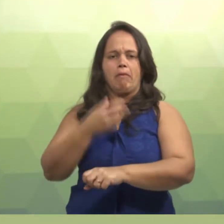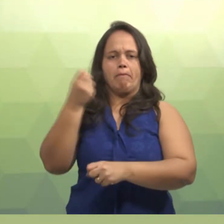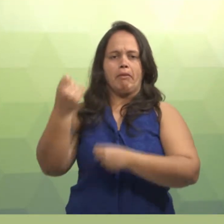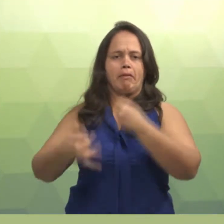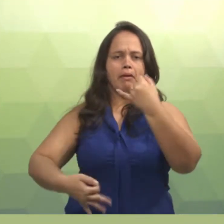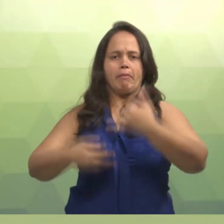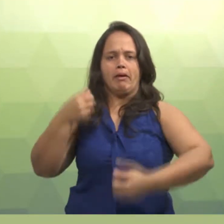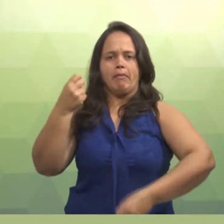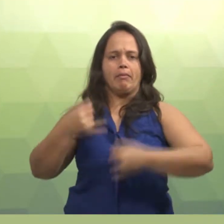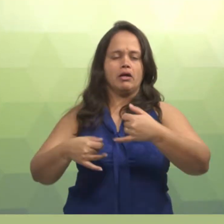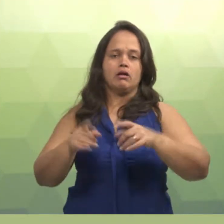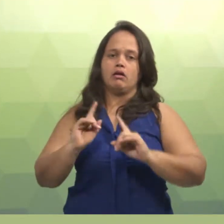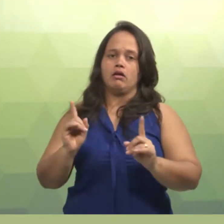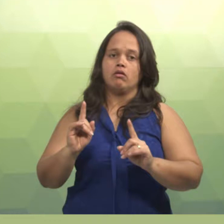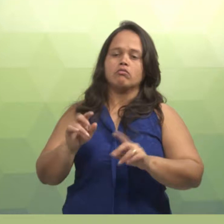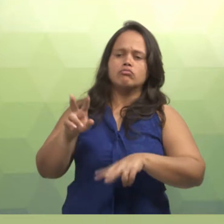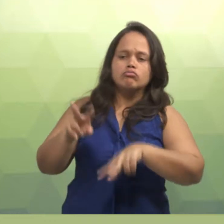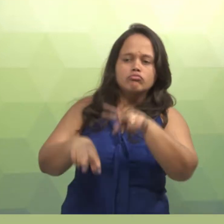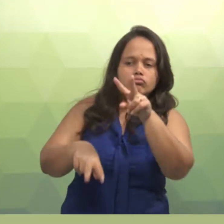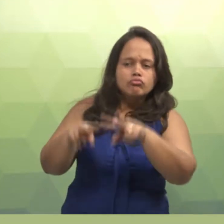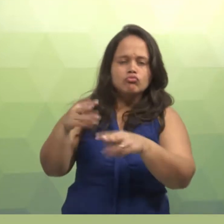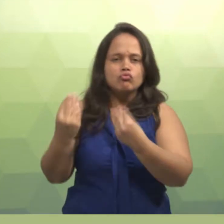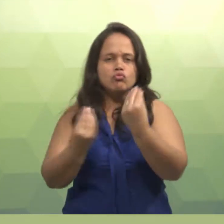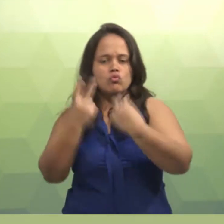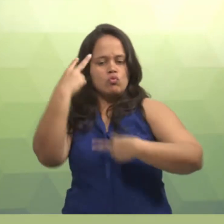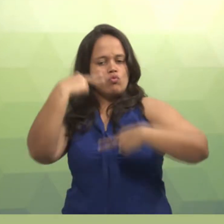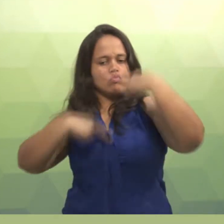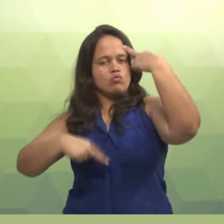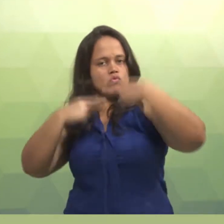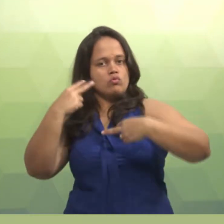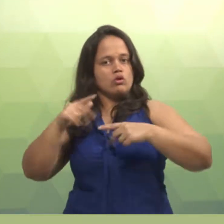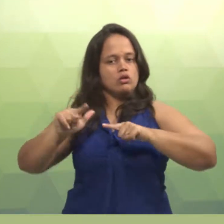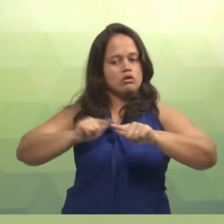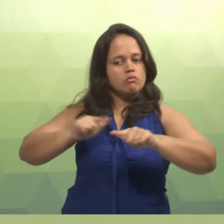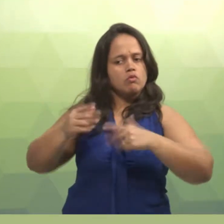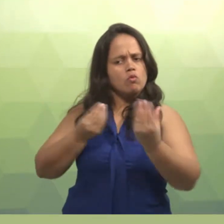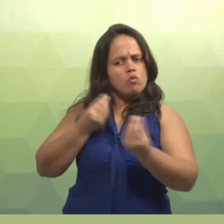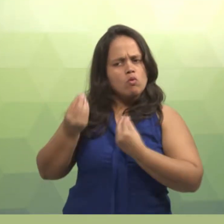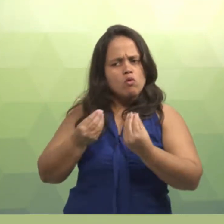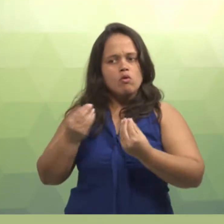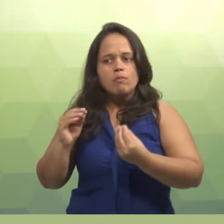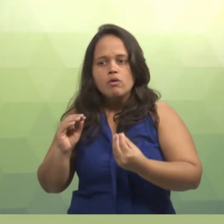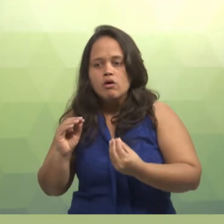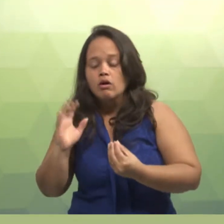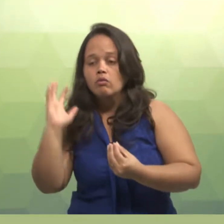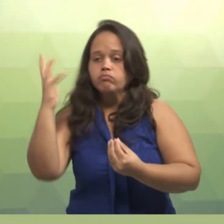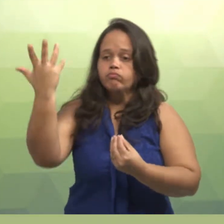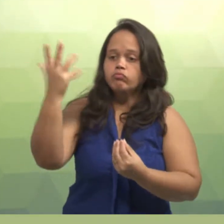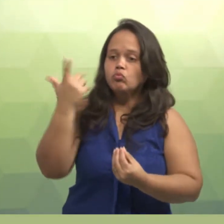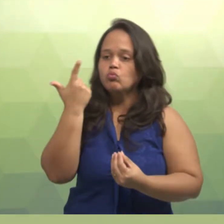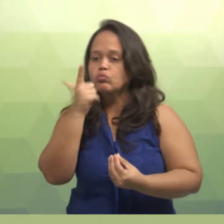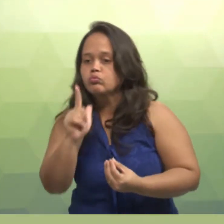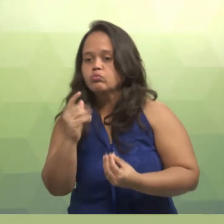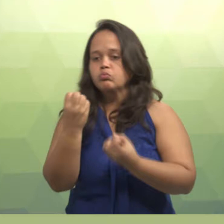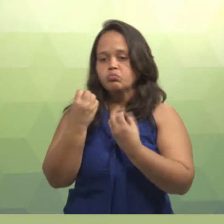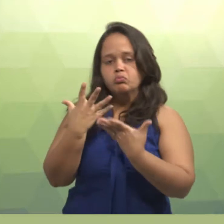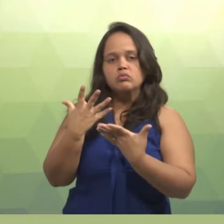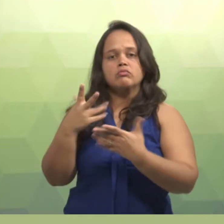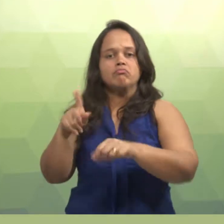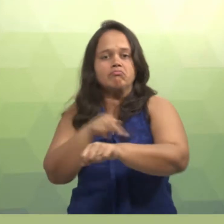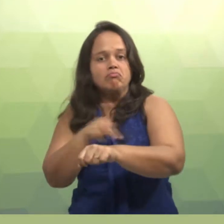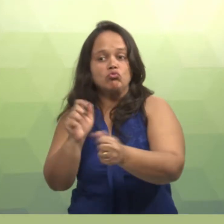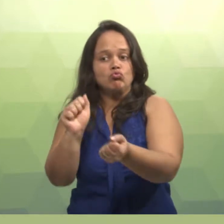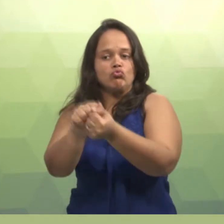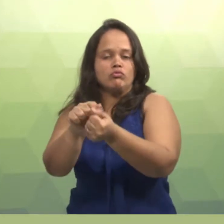Há necessidade de uma avaliação constante do seu trabalho e dos resultados pedagógicos com o aluno.